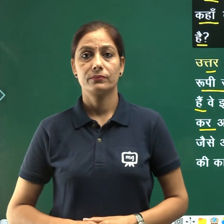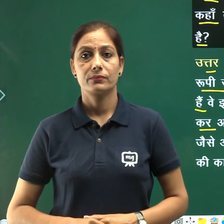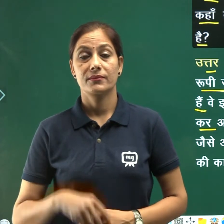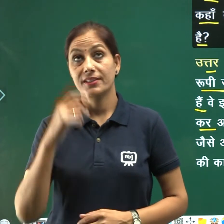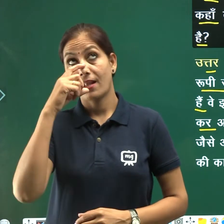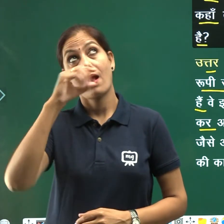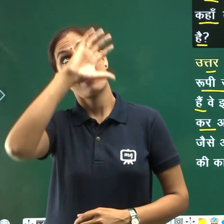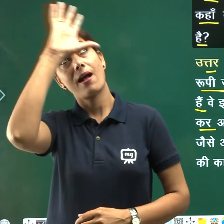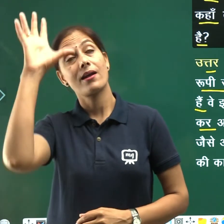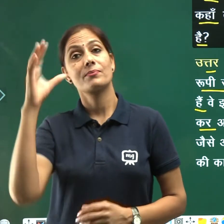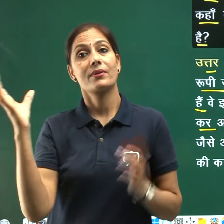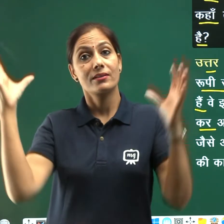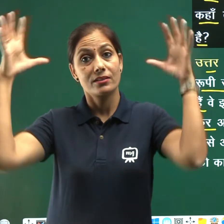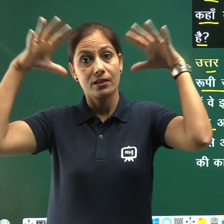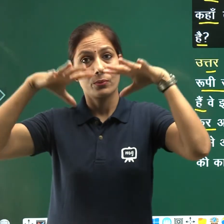आकाश में आच्छादित है